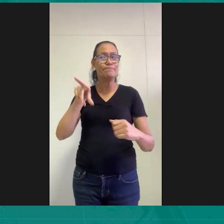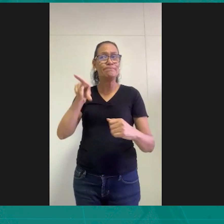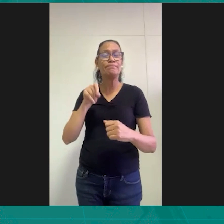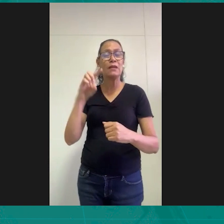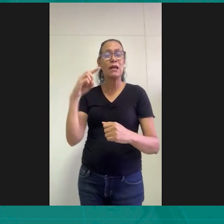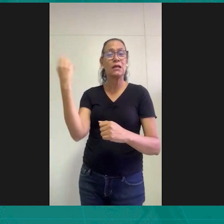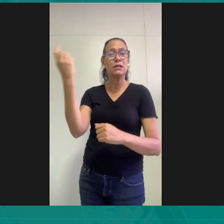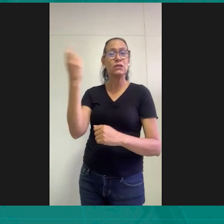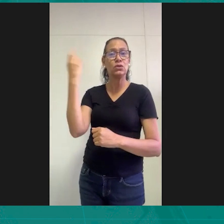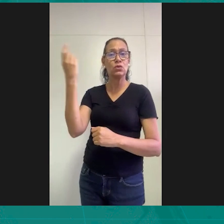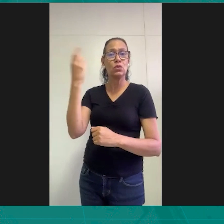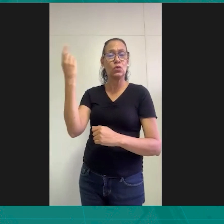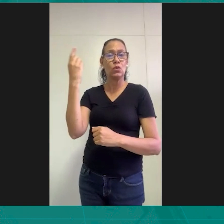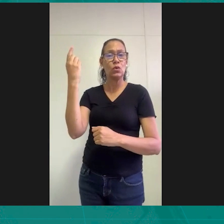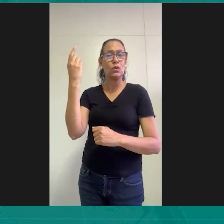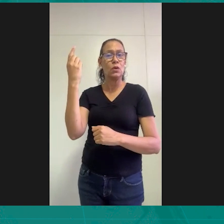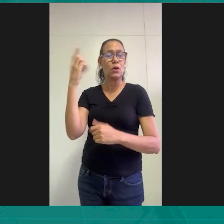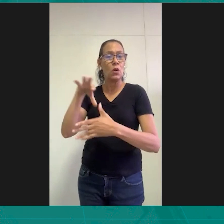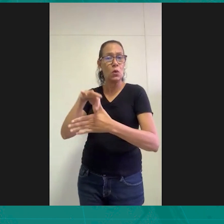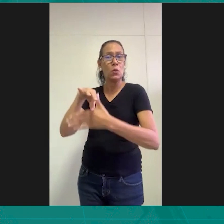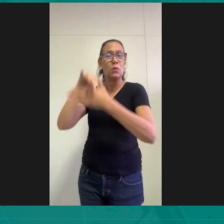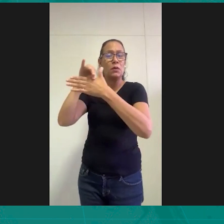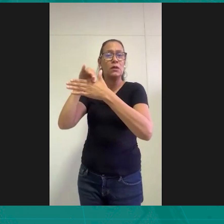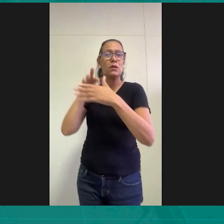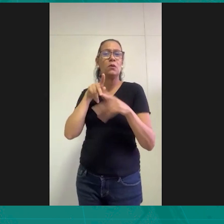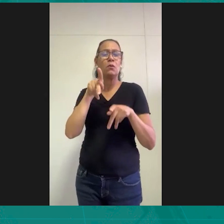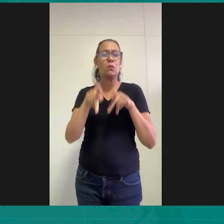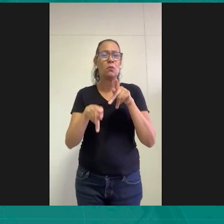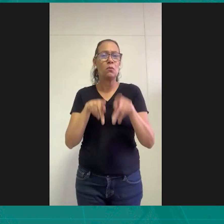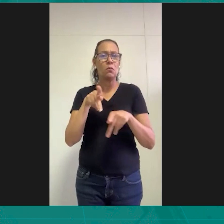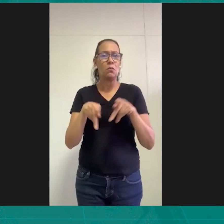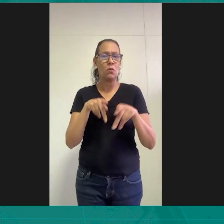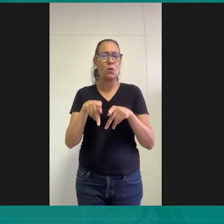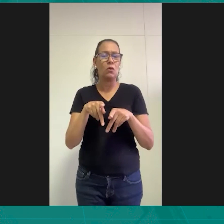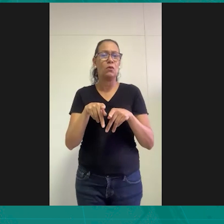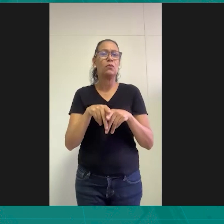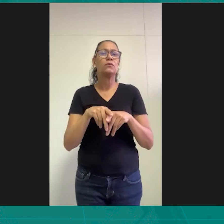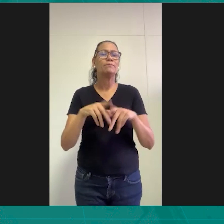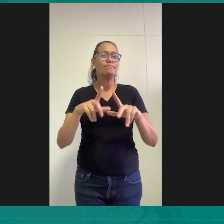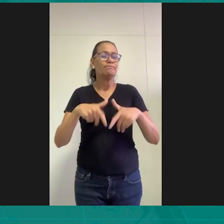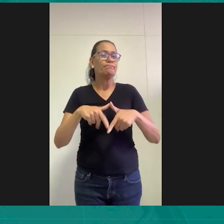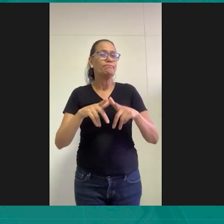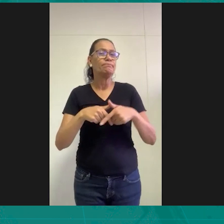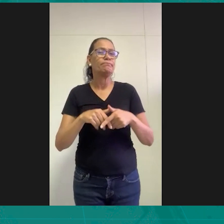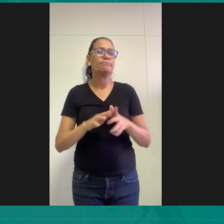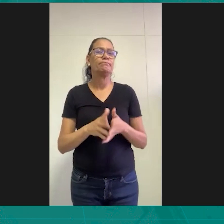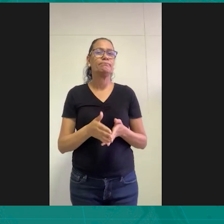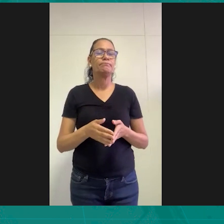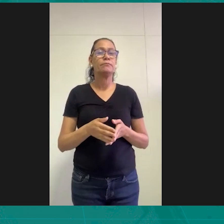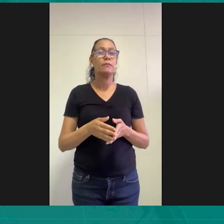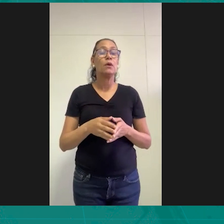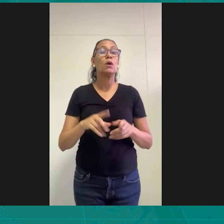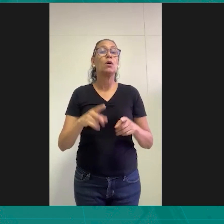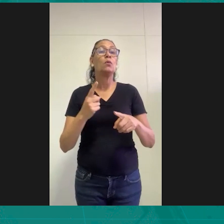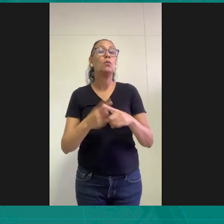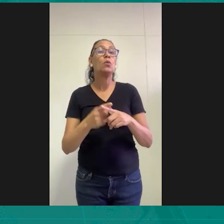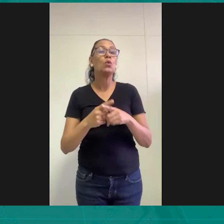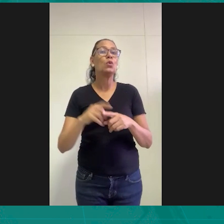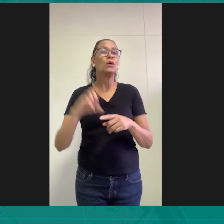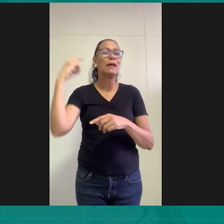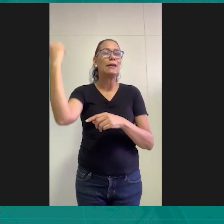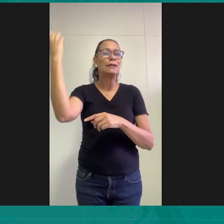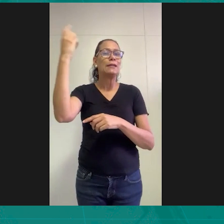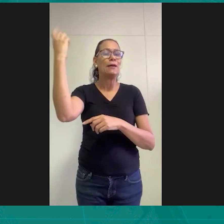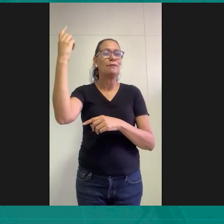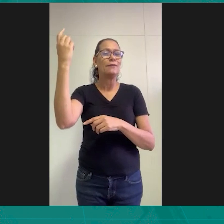povo de Israel. Também Davi, meu pai, propusera em seu coração o edificar